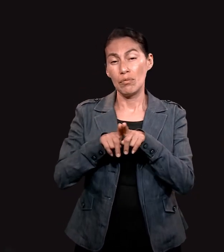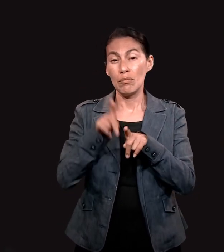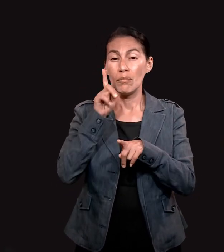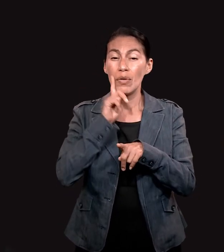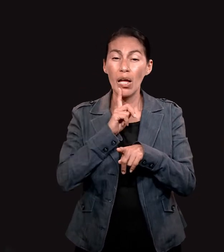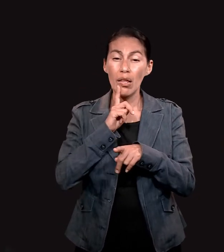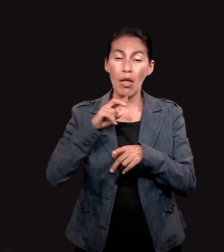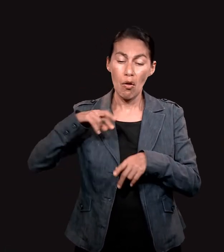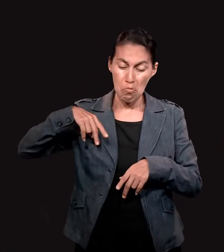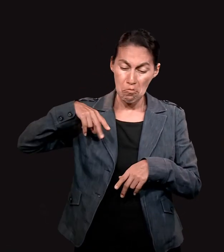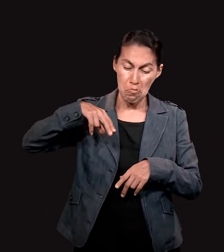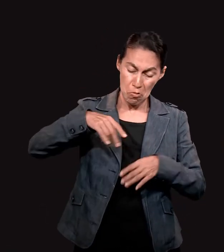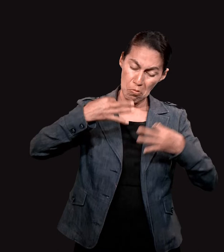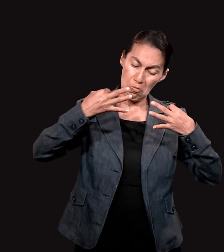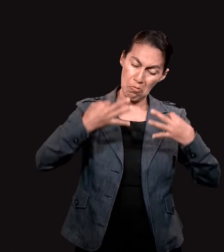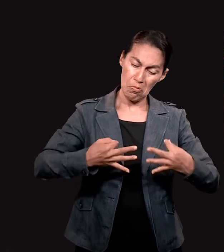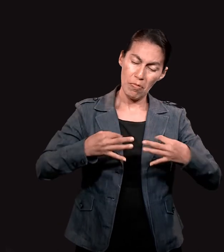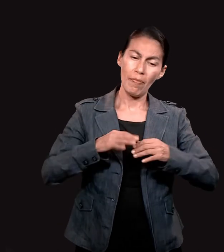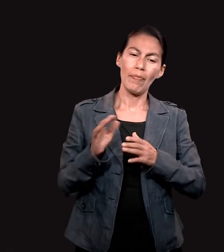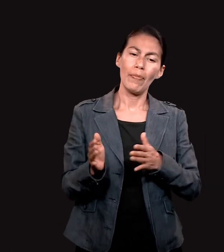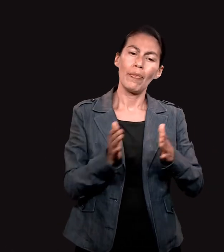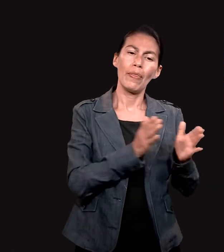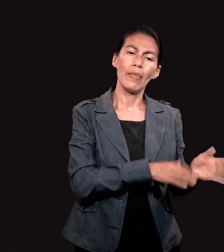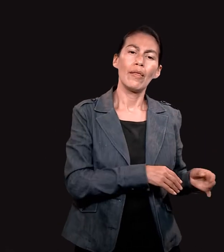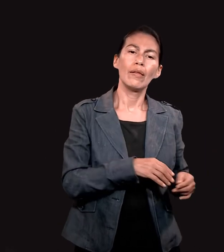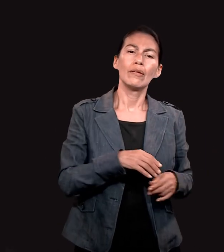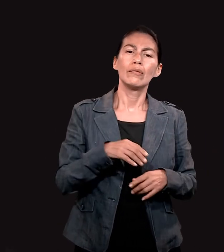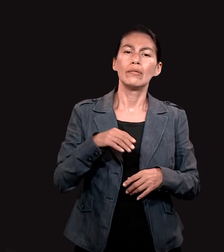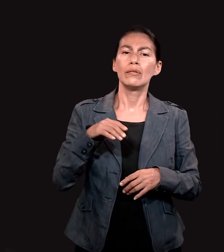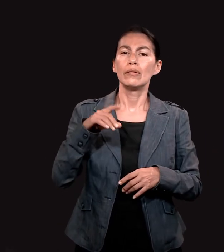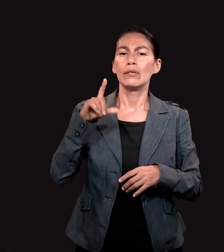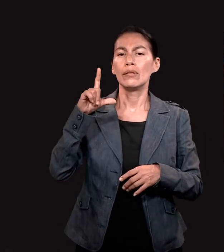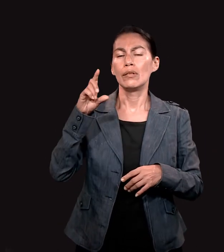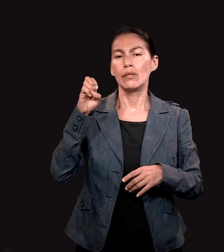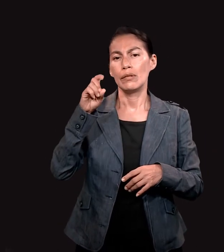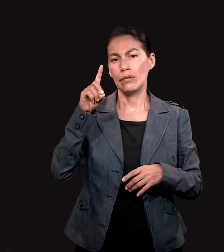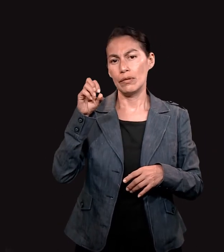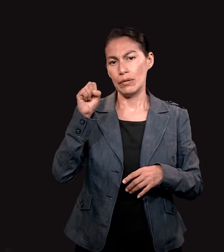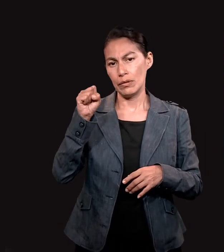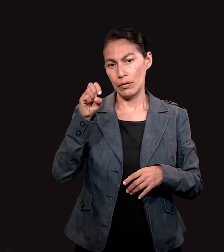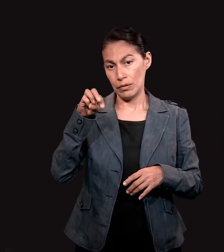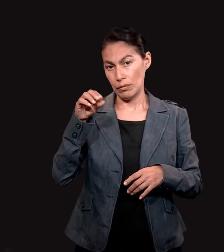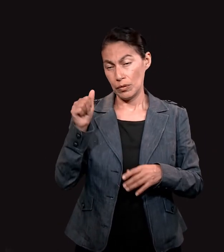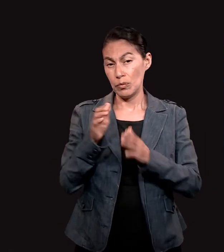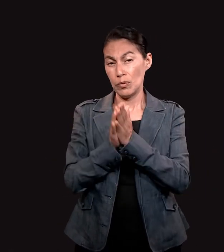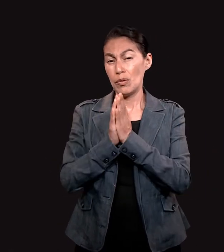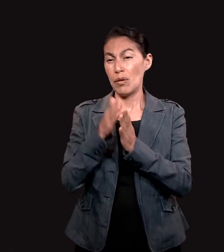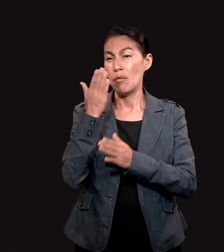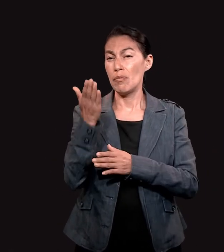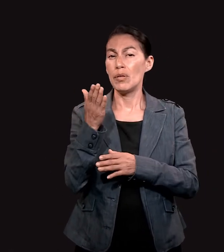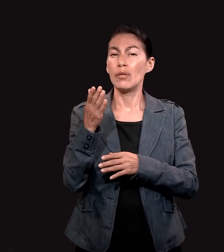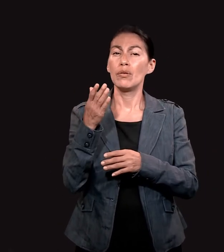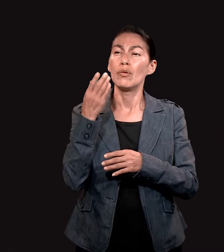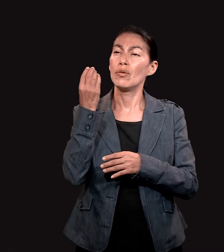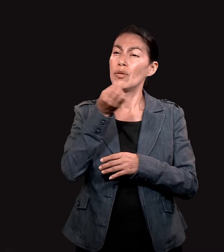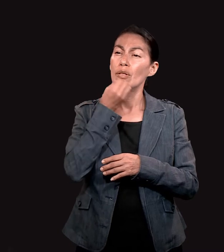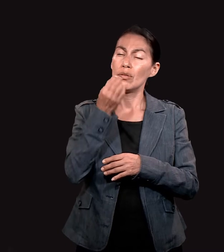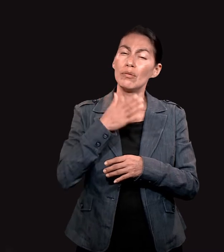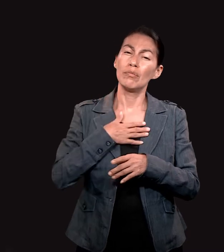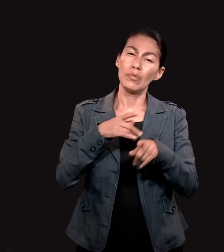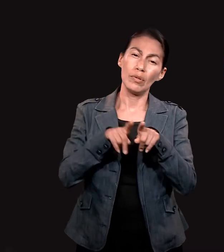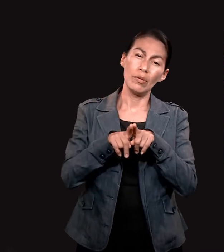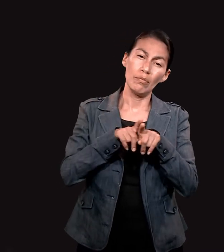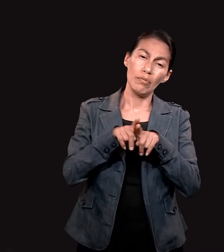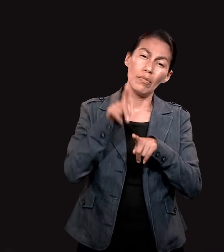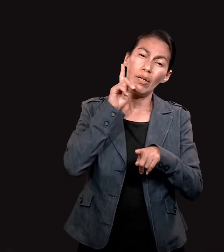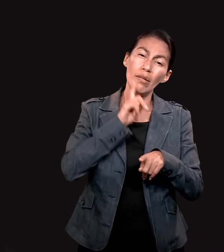Amén, Lourdes. Rosa María Ledesma, pido oración por mi hermana Rafaela, que tiene problemas de salud en la